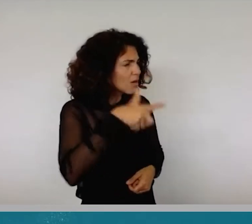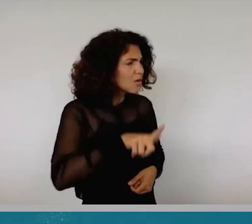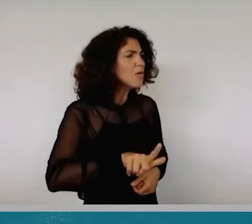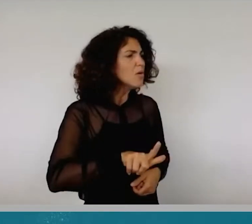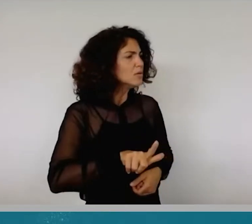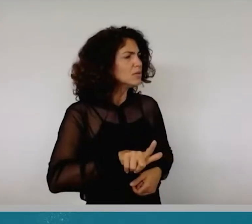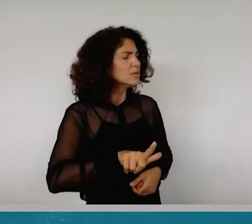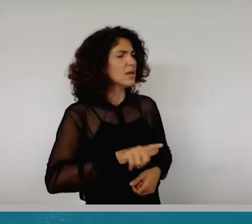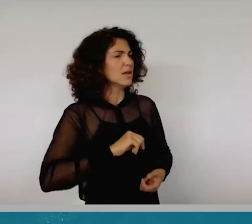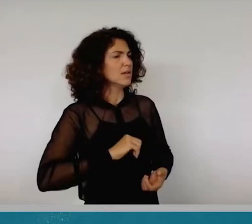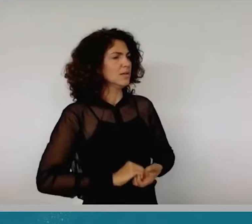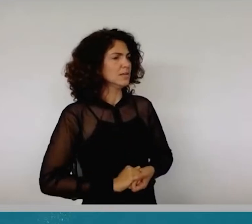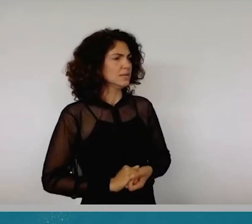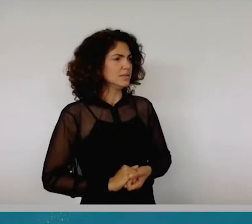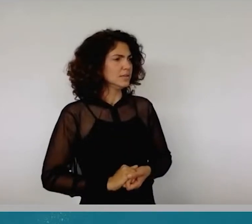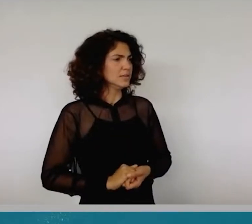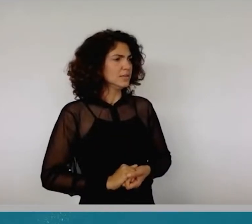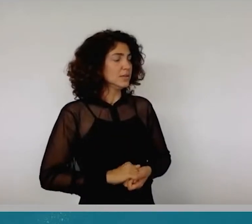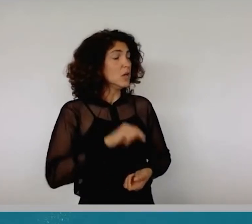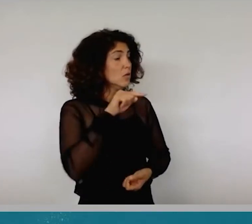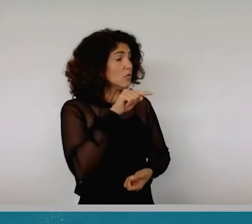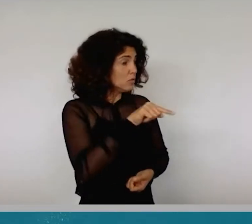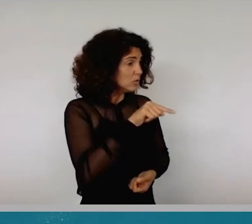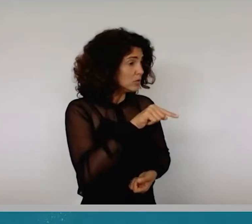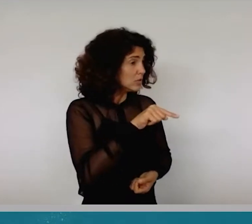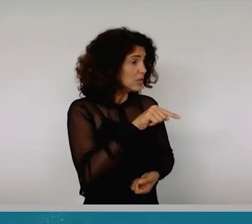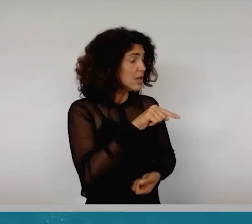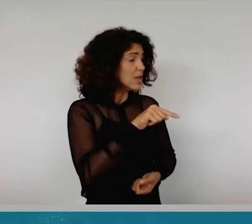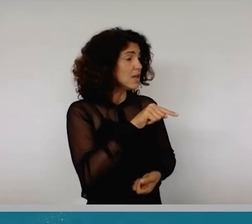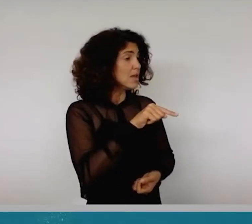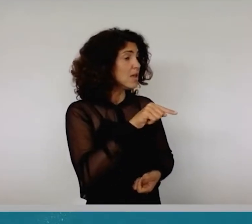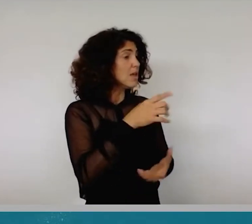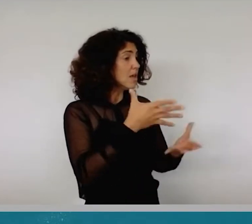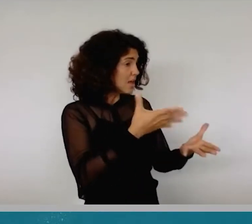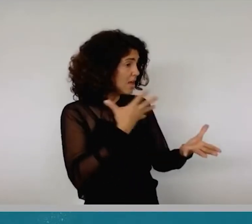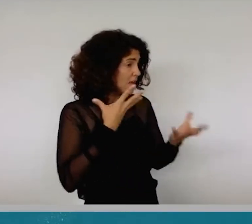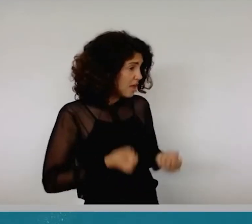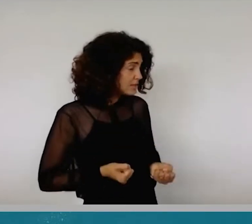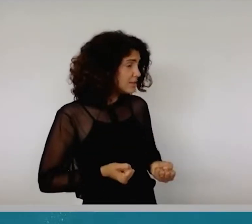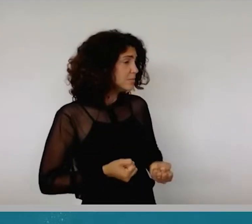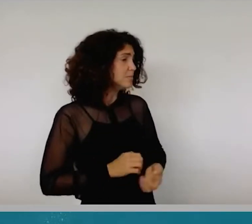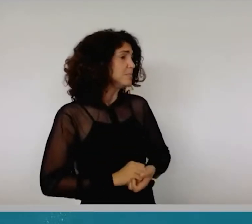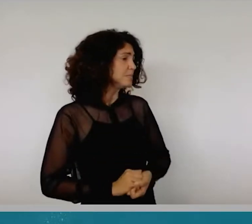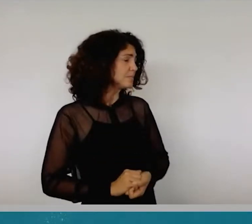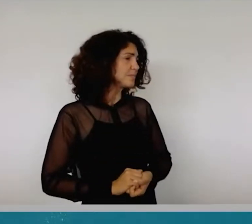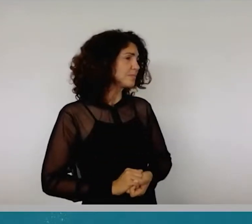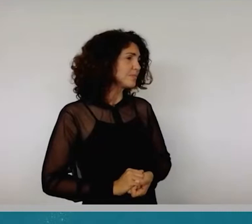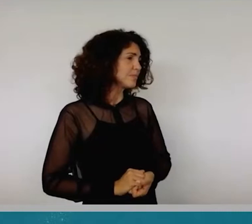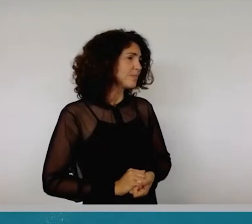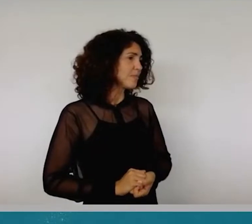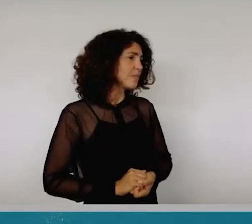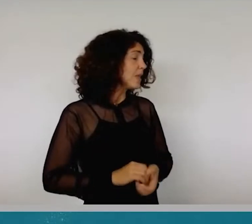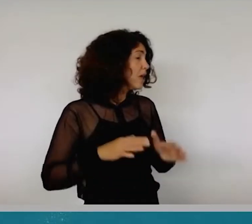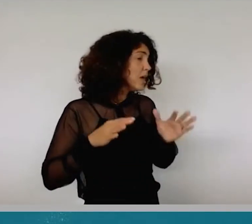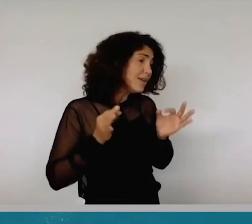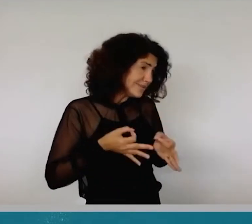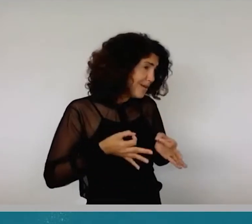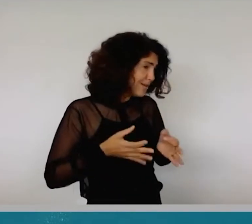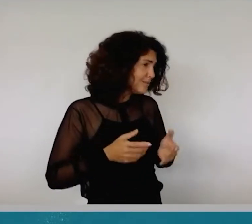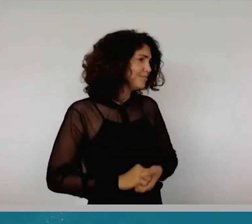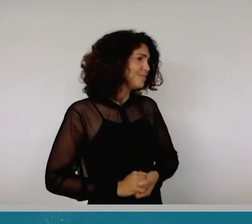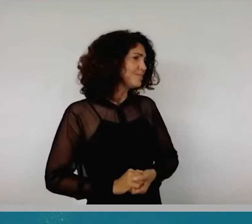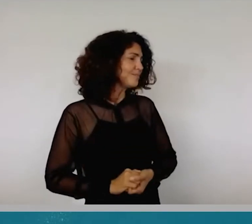Deus se agrada, igualmente Deus vai se agradar de você. Estará resolvido o